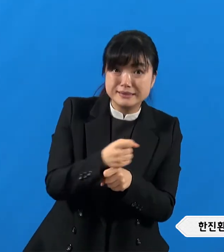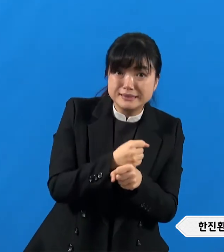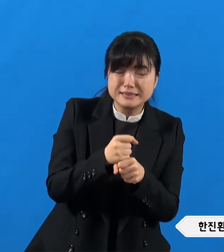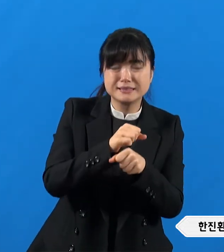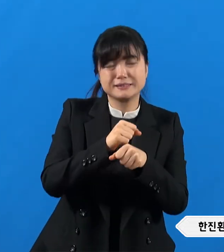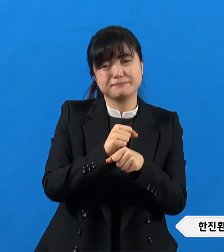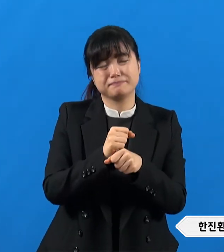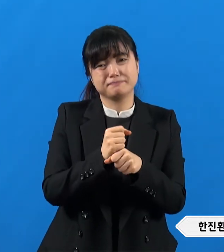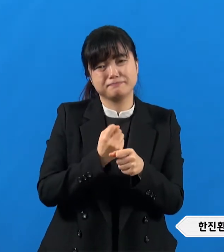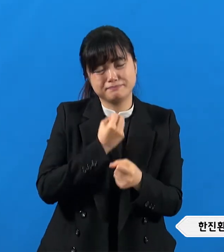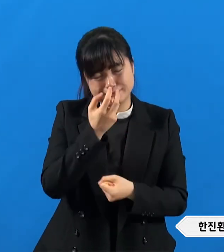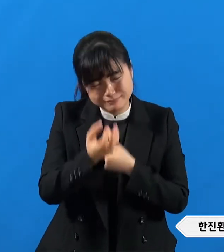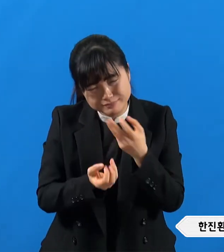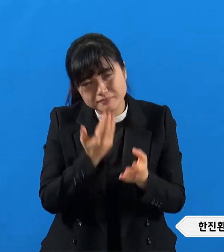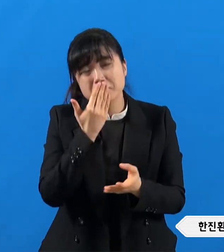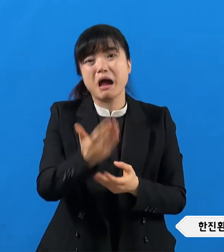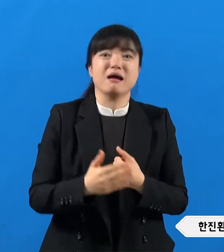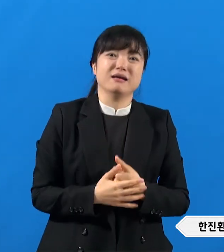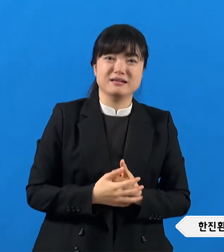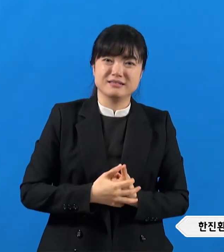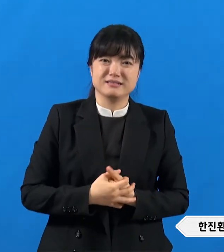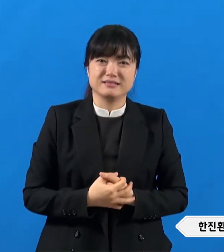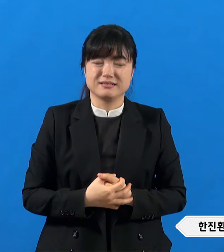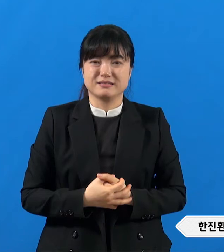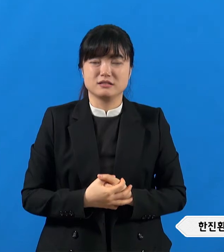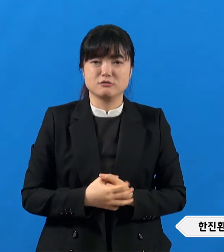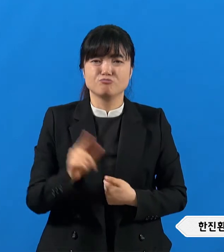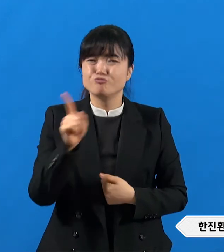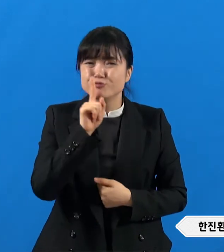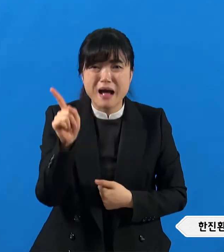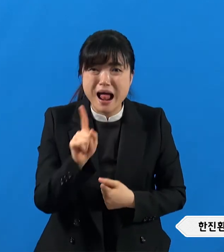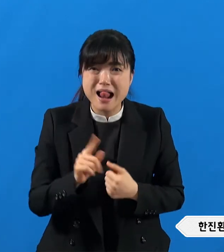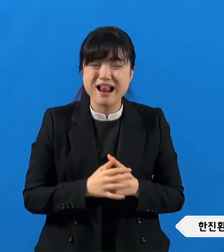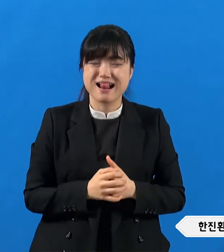수가 있었습니다. 그러니까 무슨 말입니까?